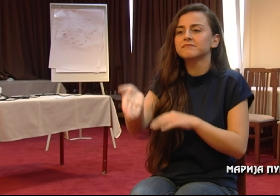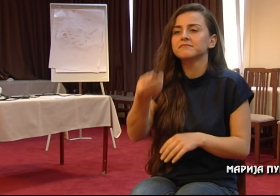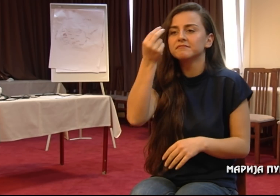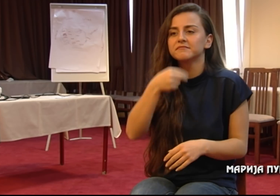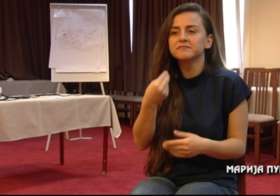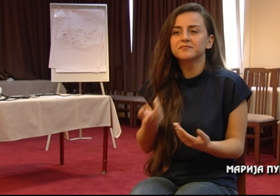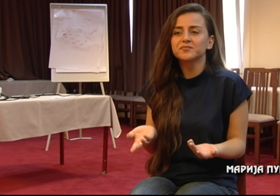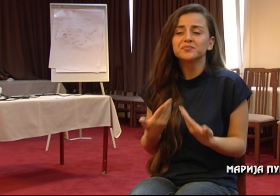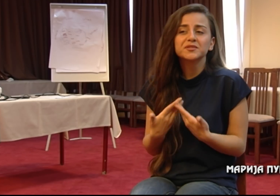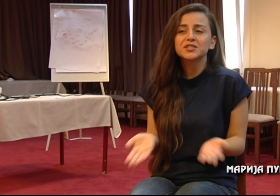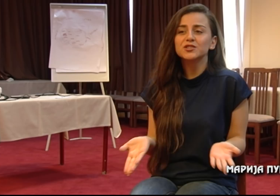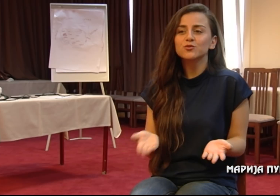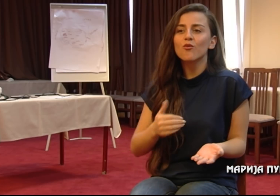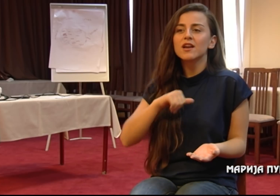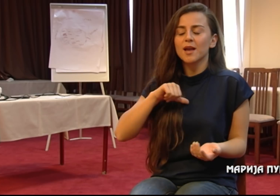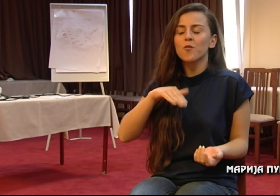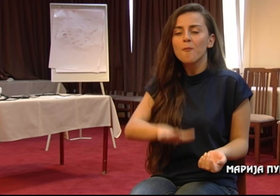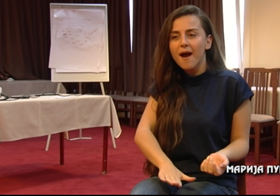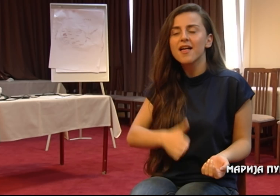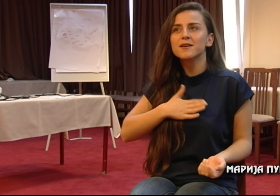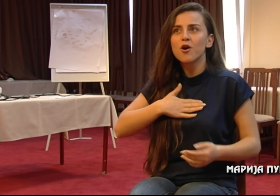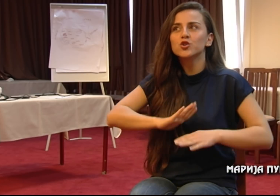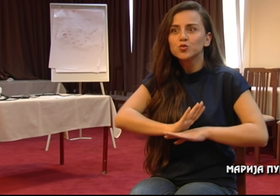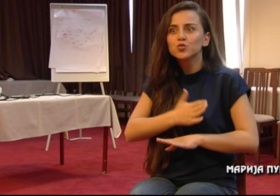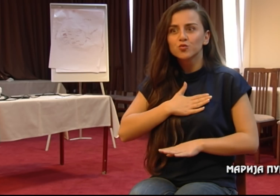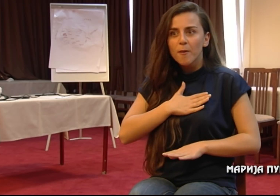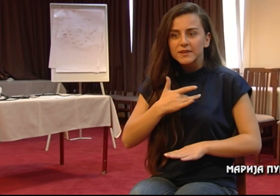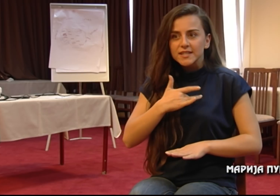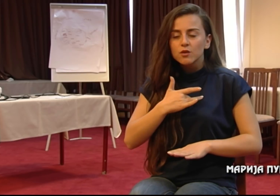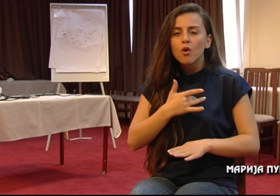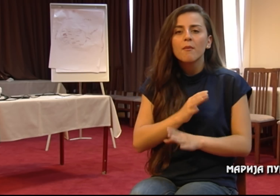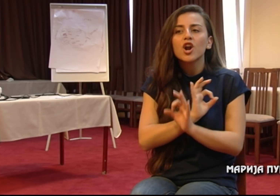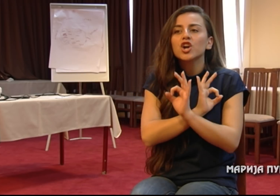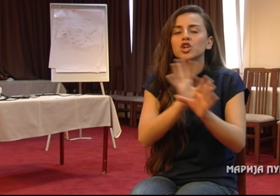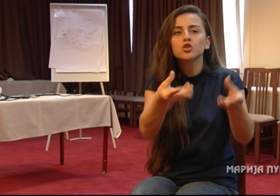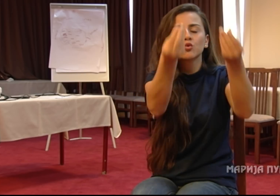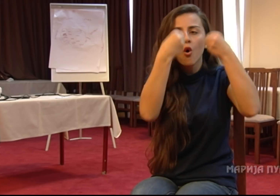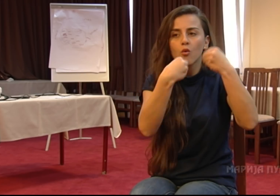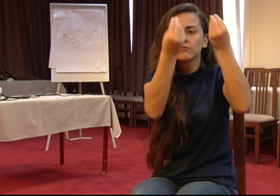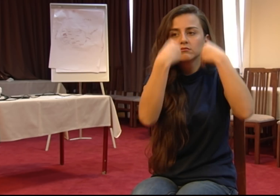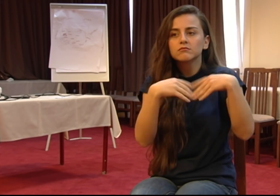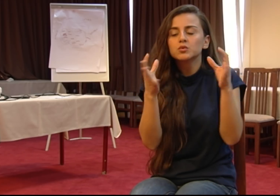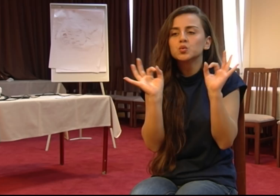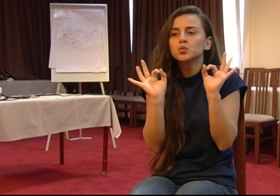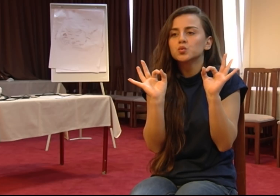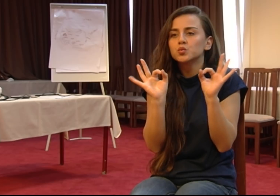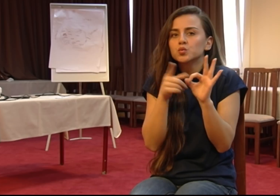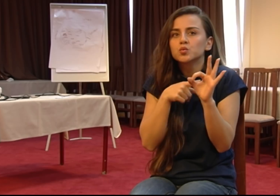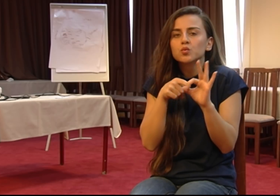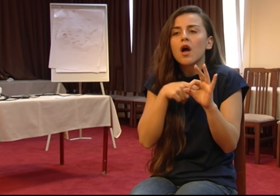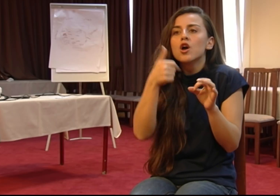некое посебно чувство на љубов за Бога, но повратната реакција од свештенството отсуствуваше. Типична